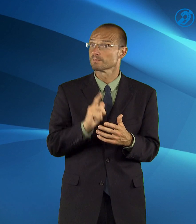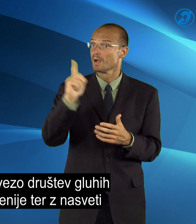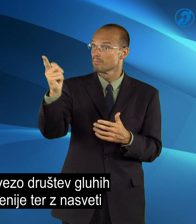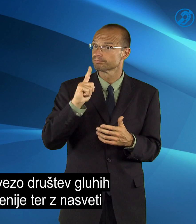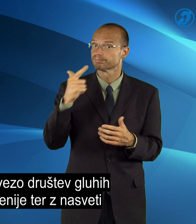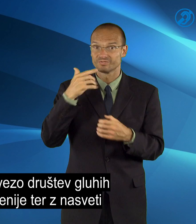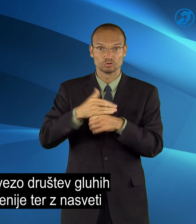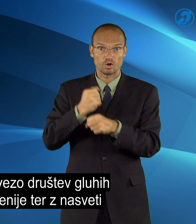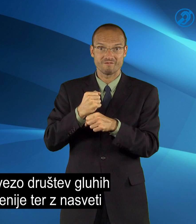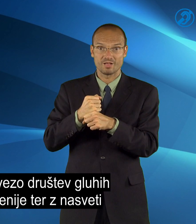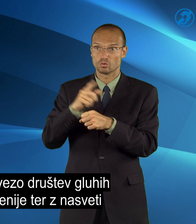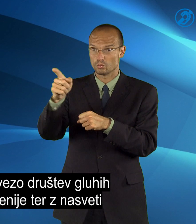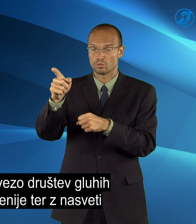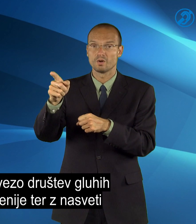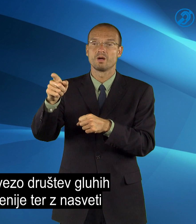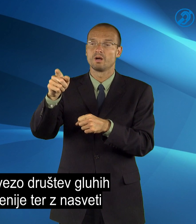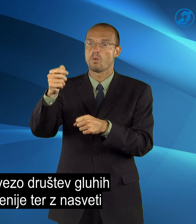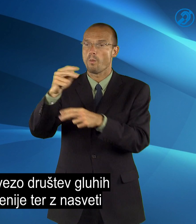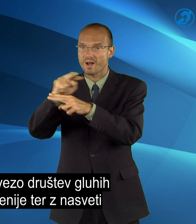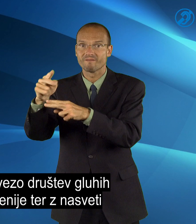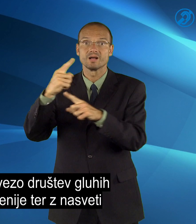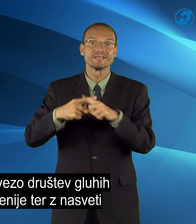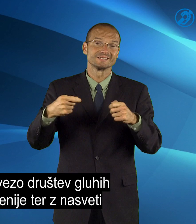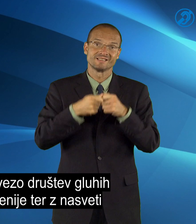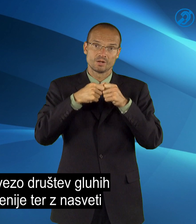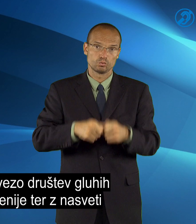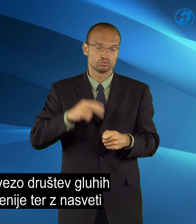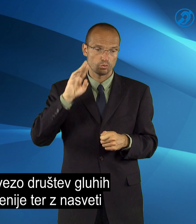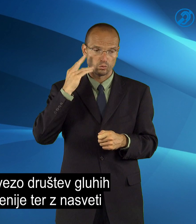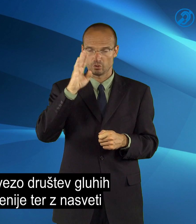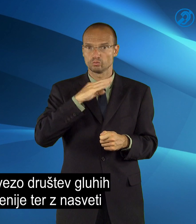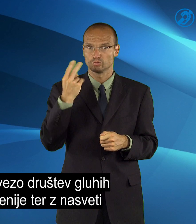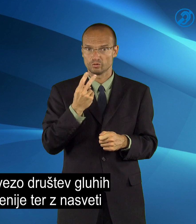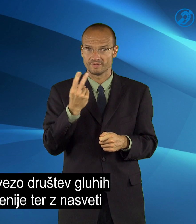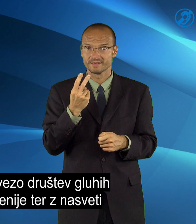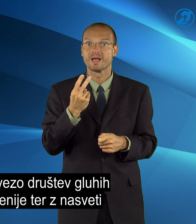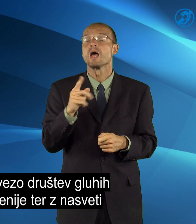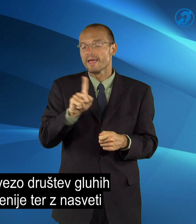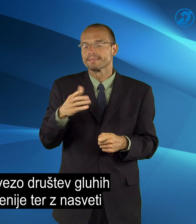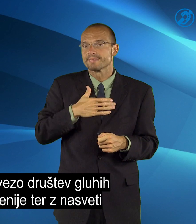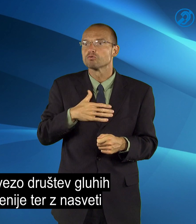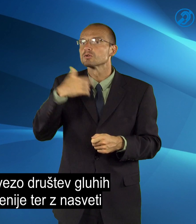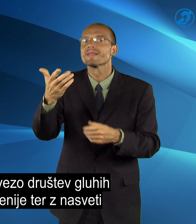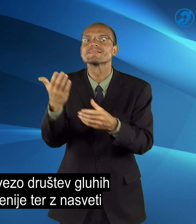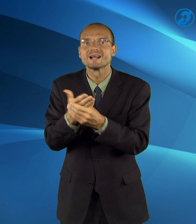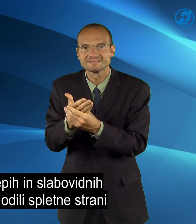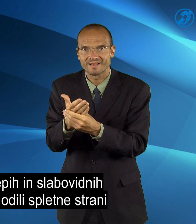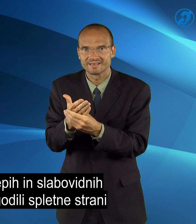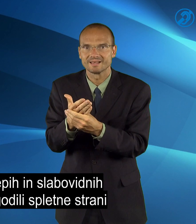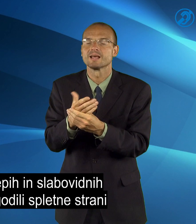V sodelovanju z Zvezo društev gluhih in naglušnih Slovenije ter z Nasveti Zveze društev slepih in slabovidnih